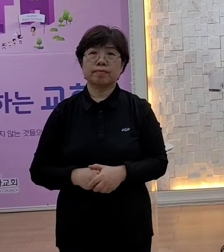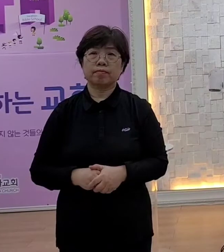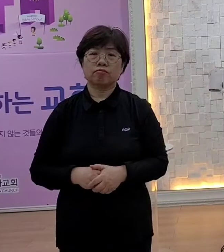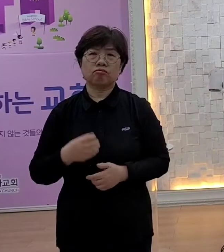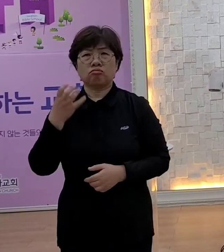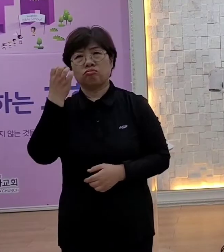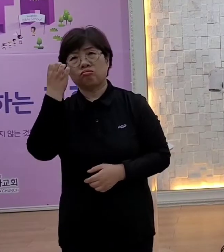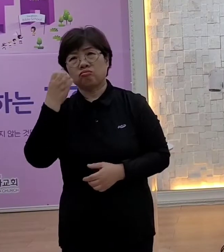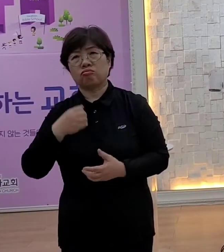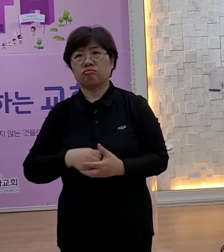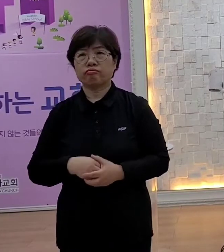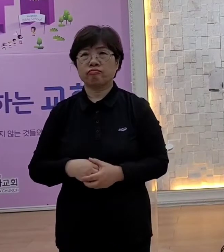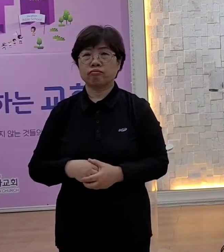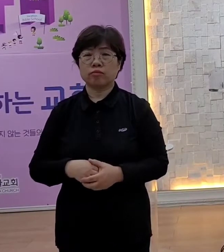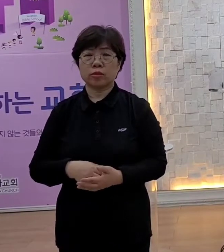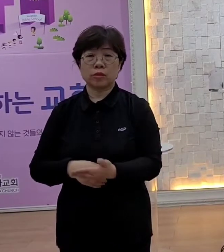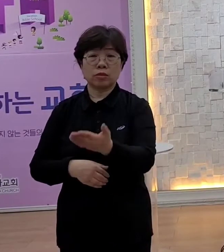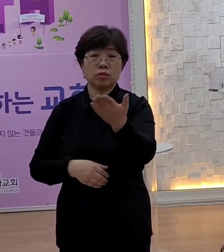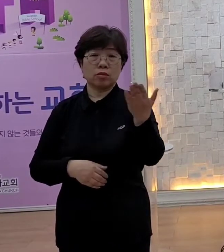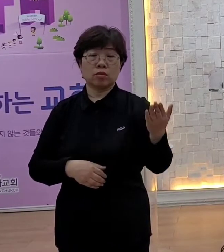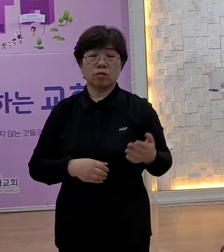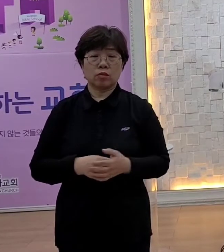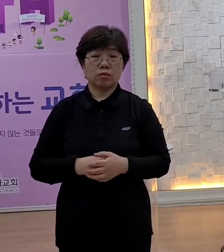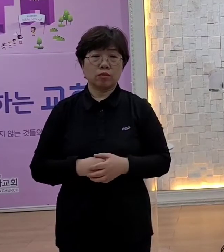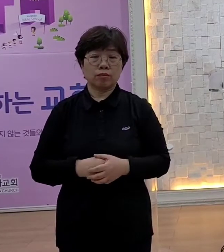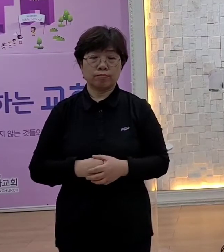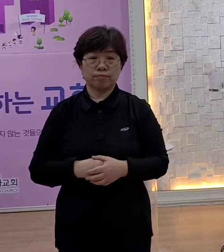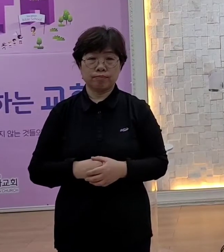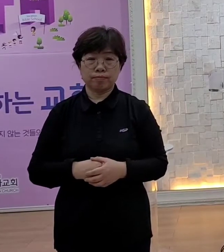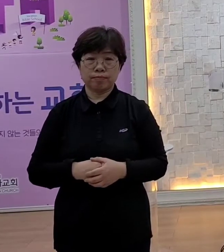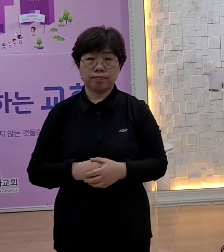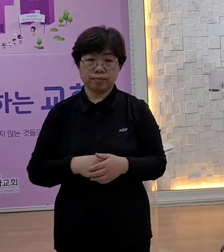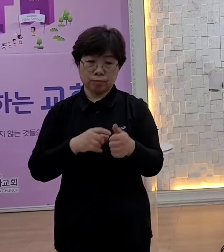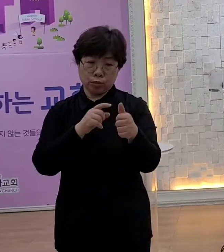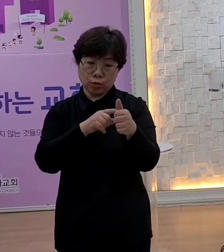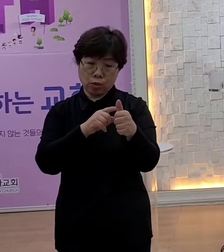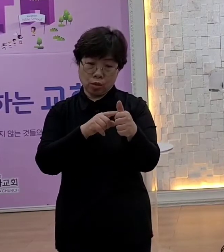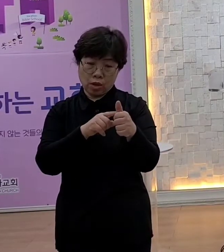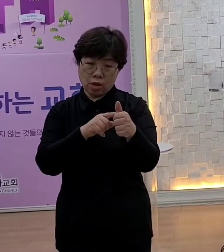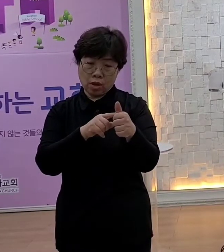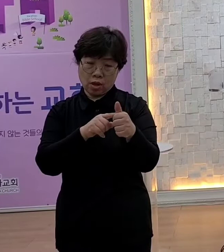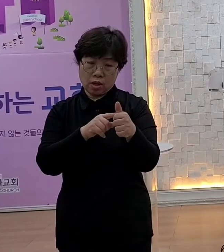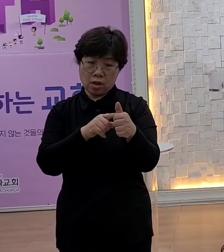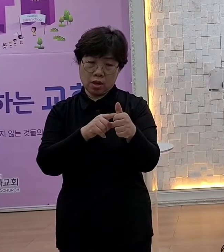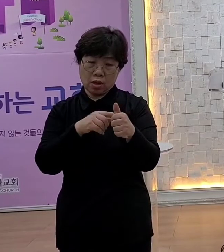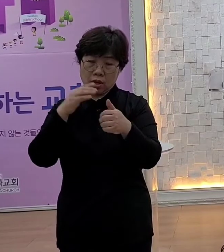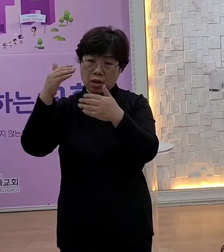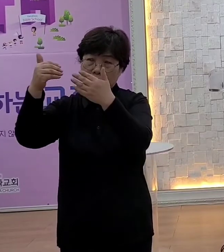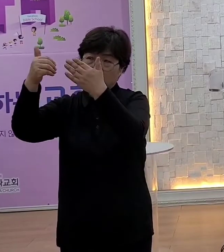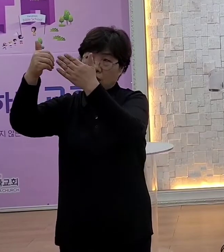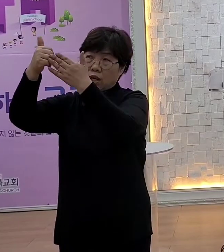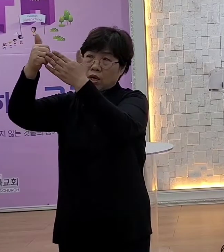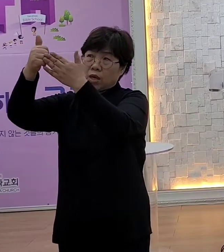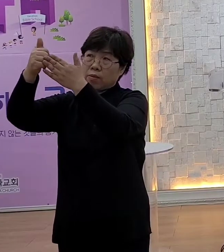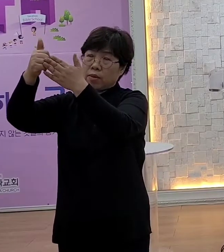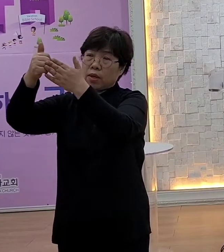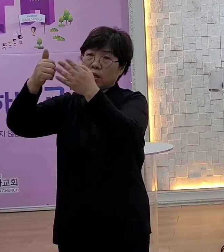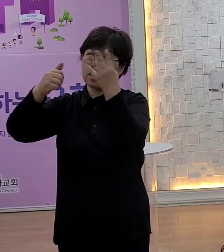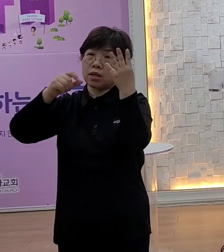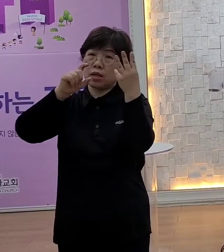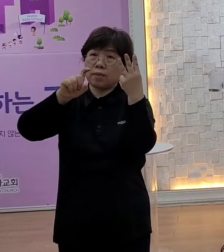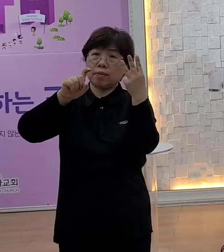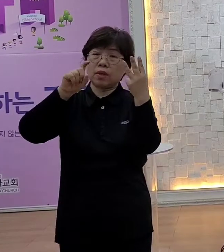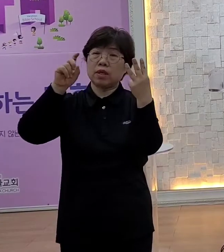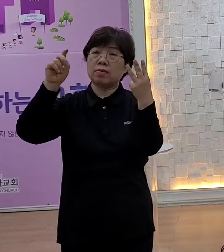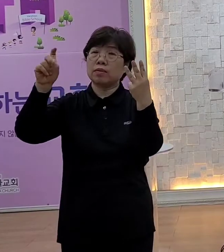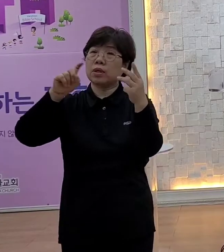이상합니다. 여러분, 요나가요, 하나님의 이 10절 말씀을 듣고, 여러분, 성경책 펴놓으신 분